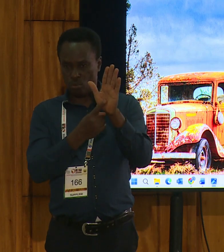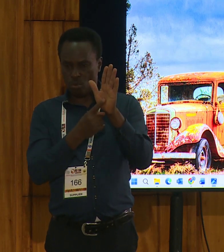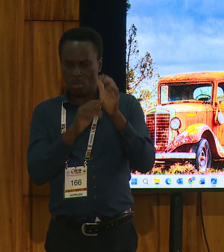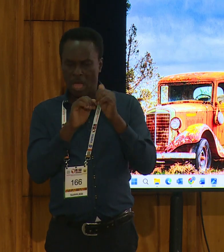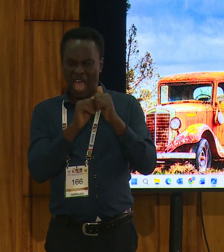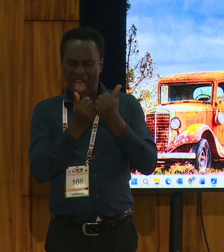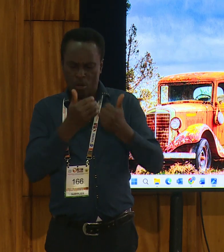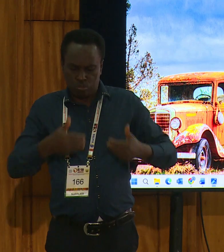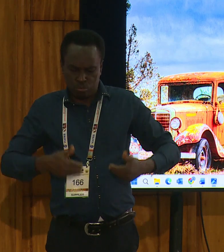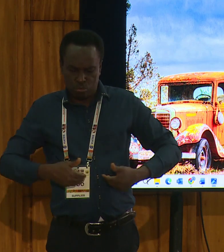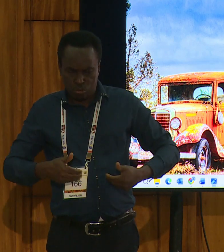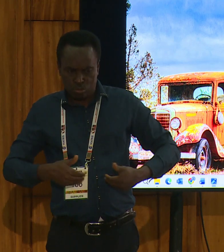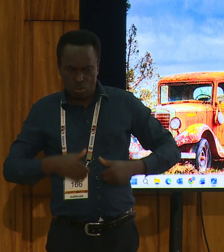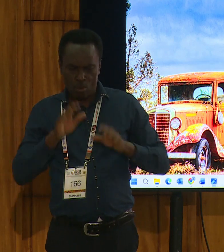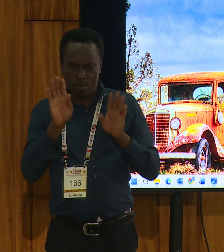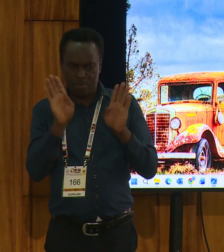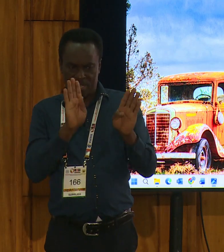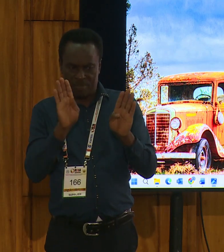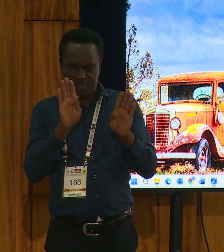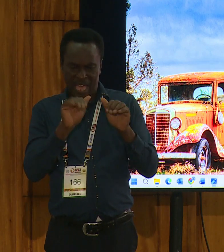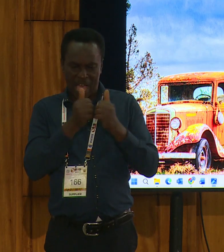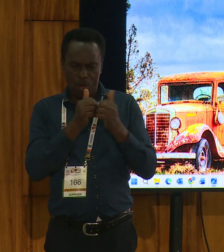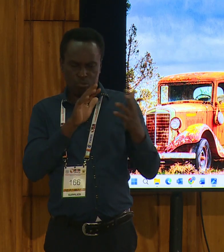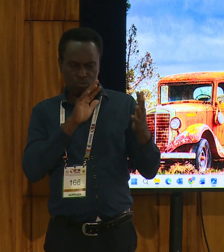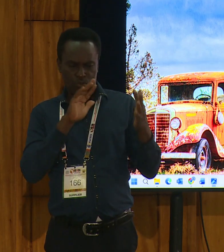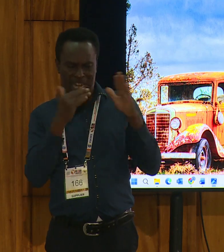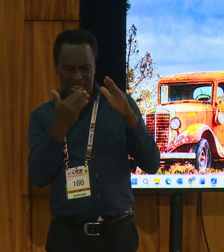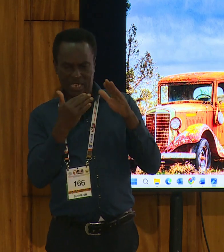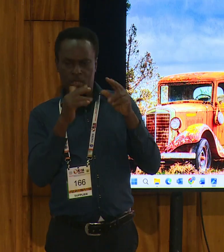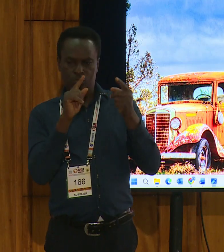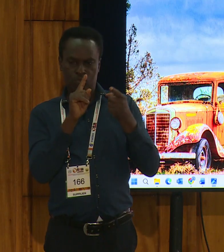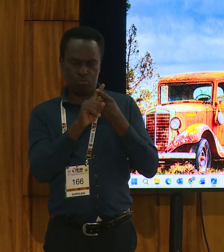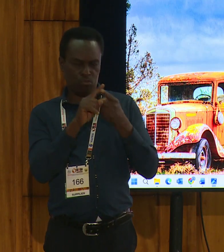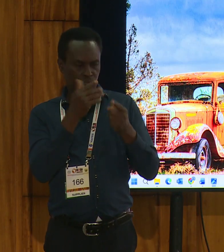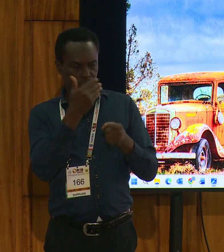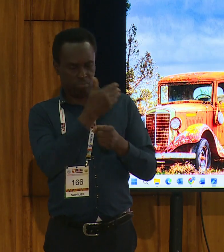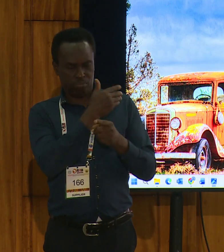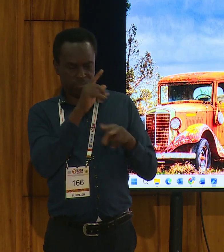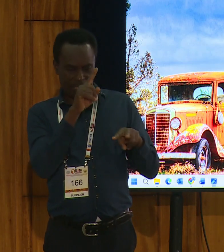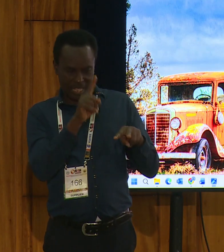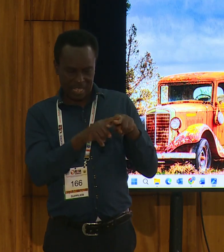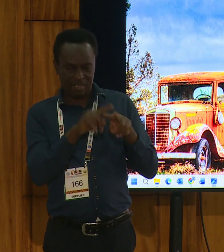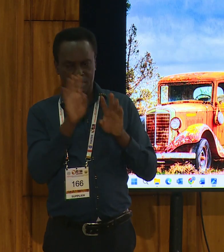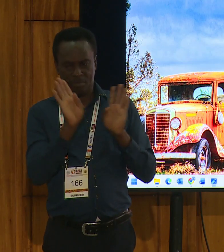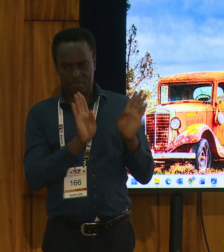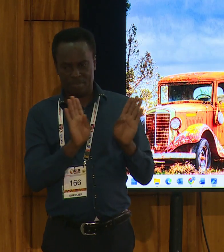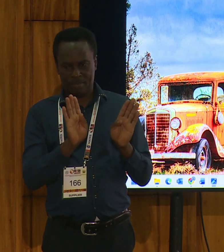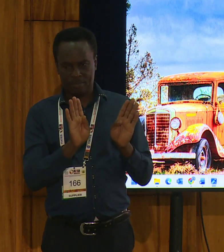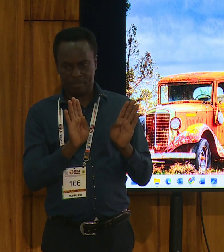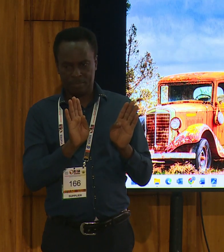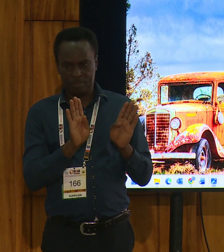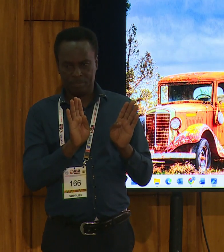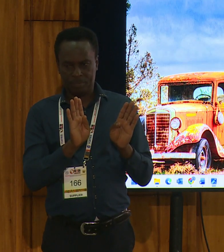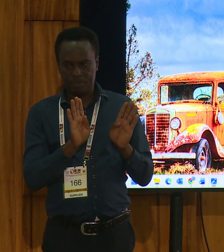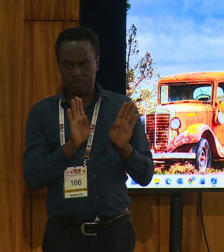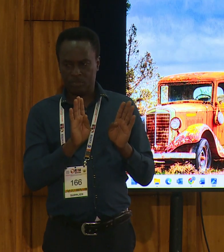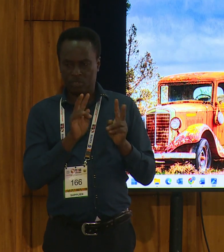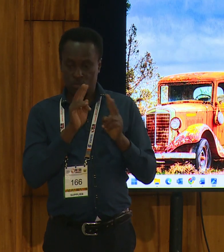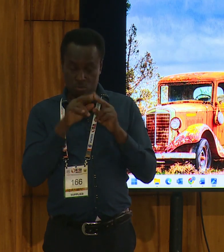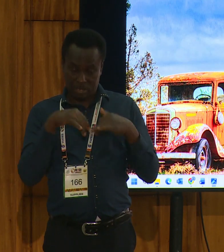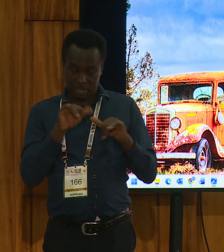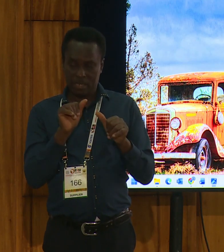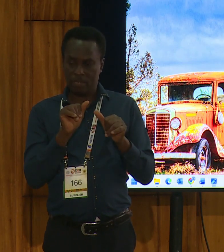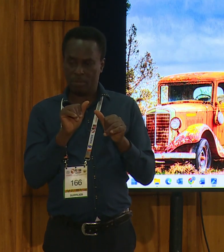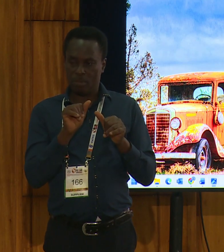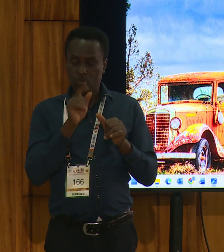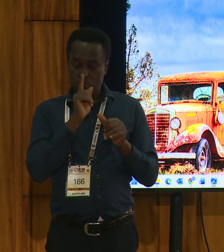jeunes qui peuvent être formés au monitoring et à l'évaluation de la qualité peut aussi entraîner un